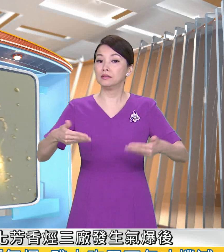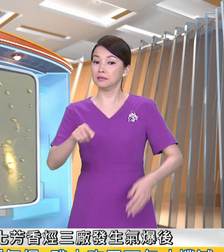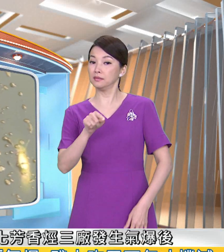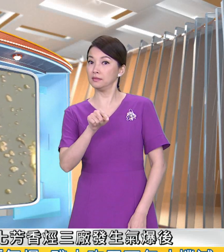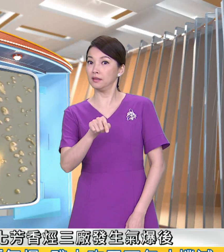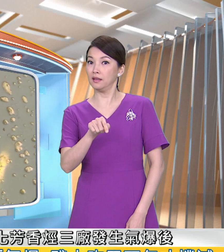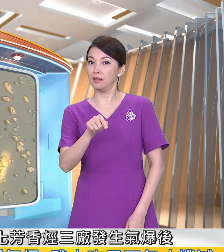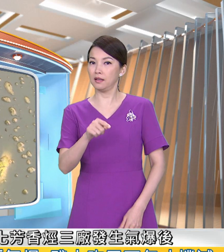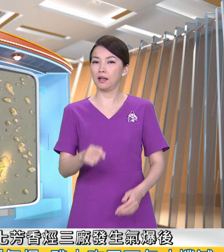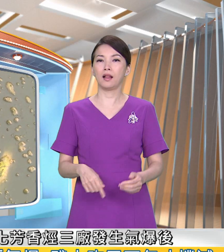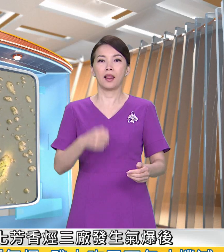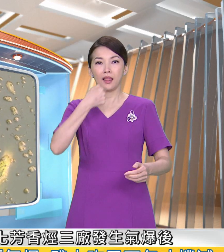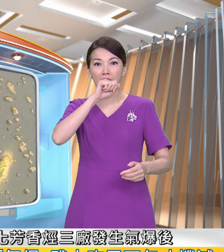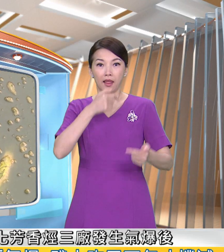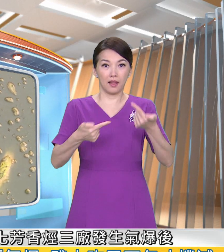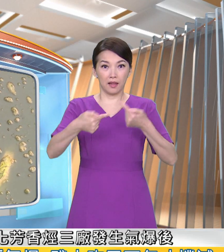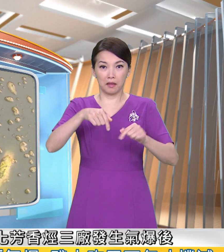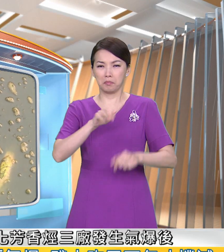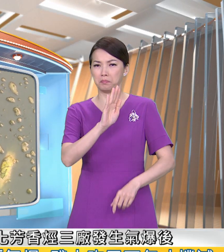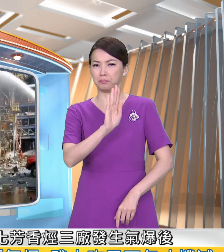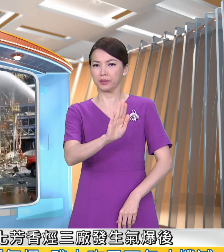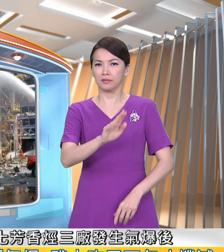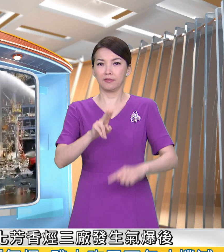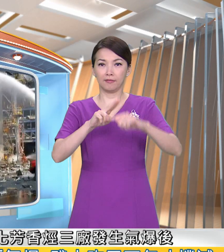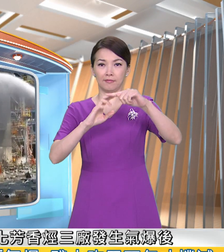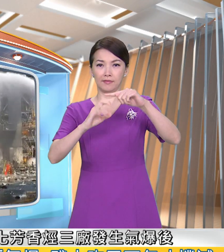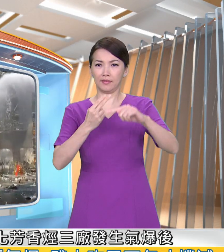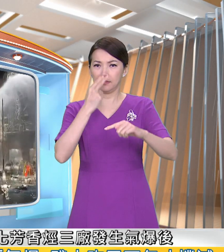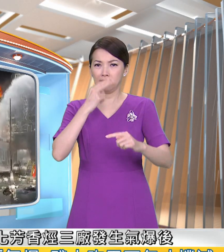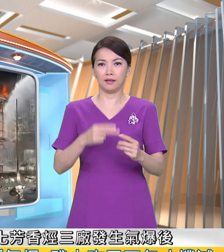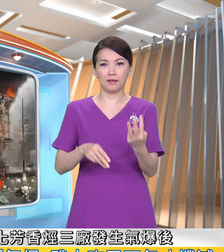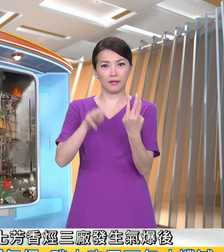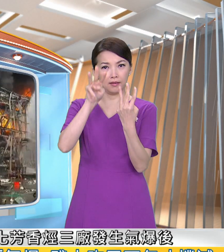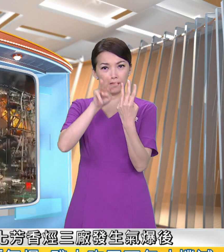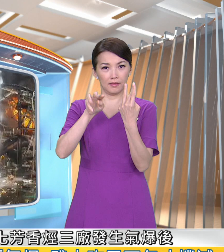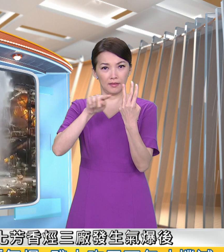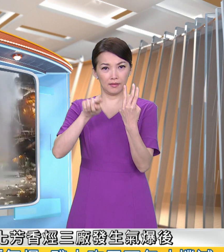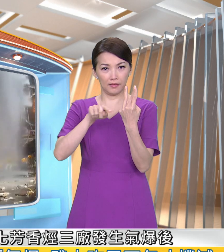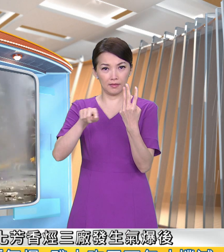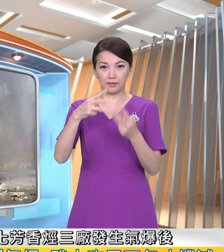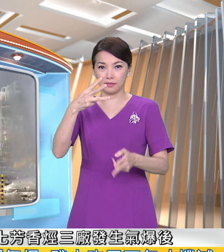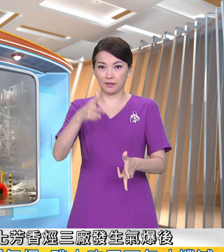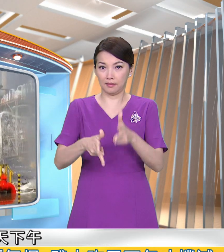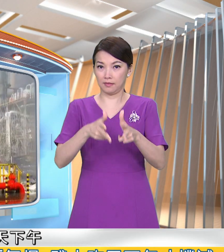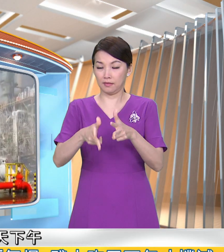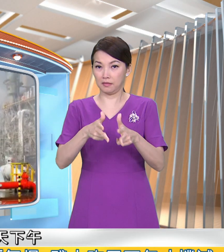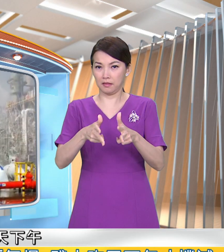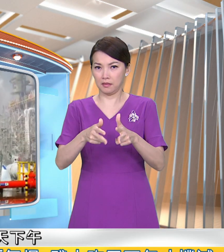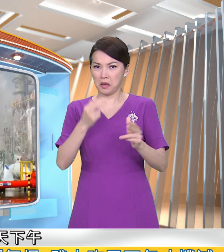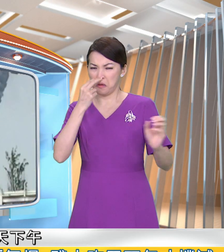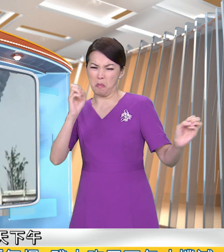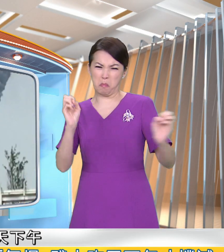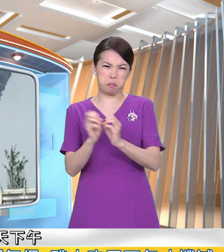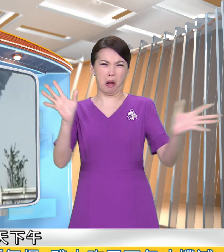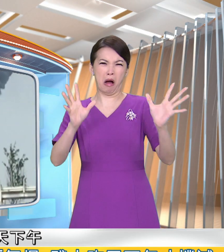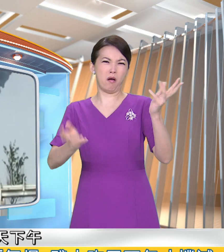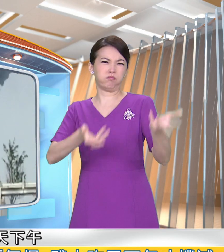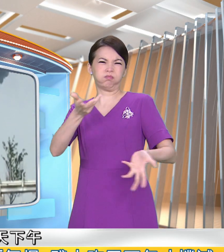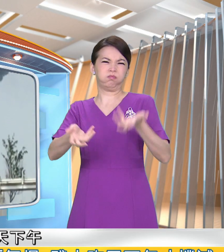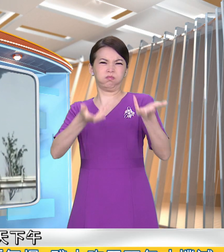六轻厂区的台化芳香青三厂发生气爆后，残火一直到昨天下